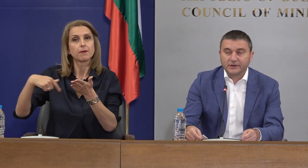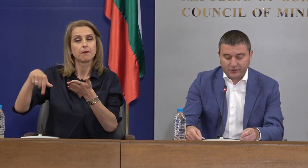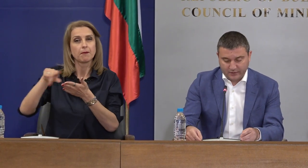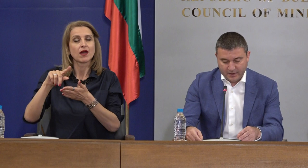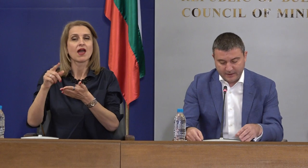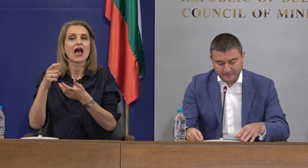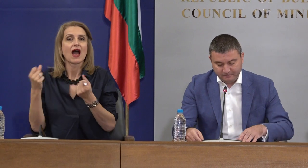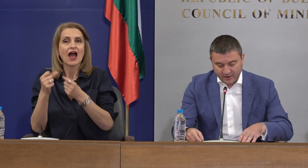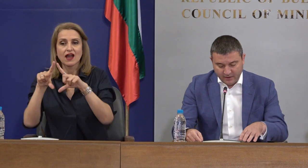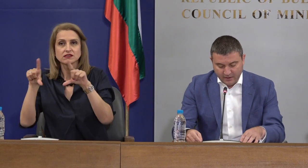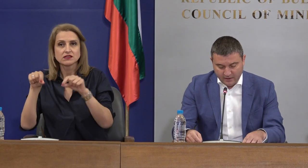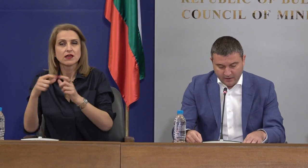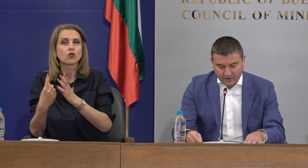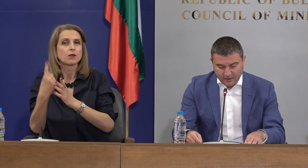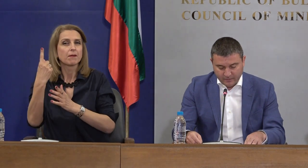Първа инвестиционна банка.